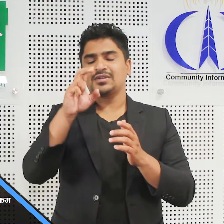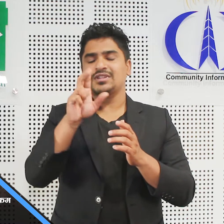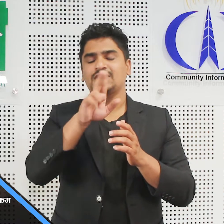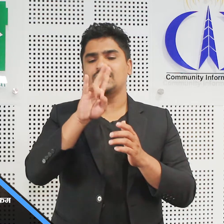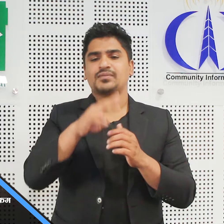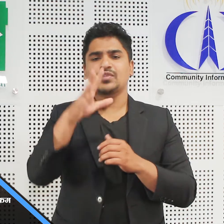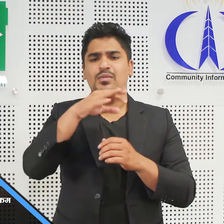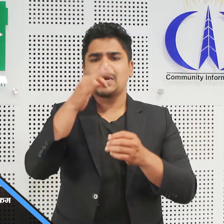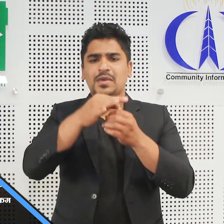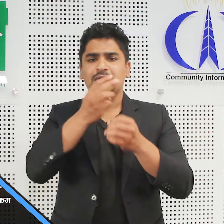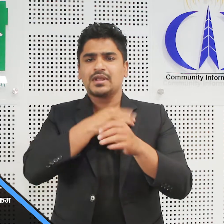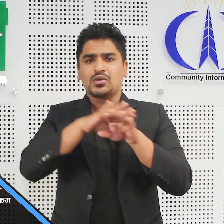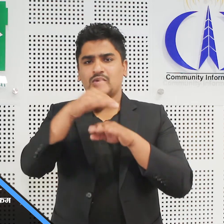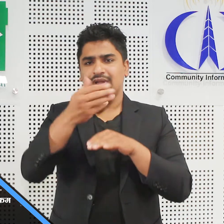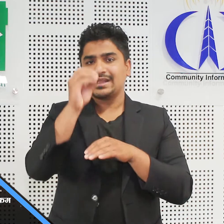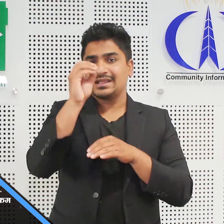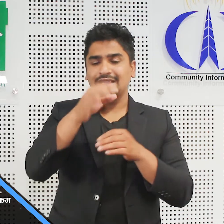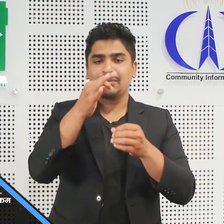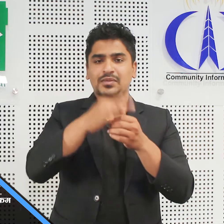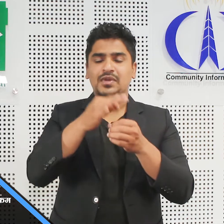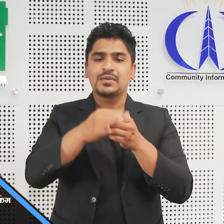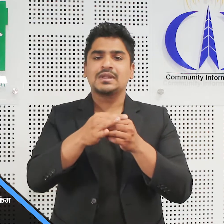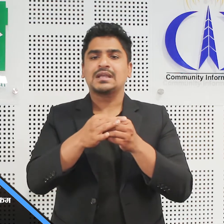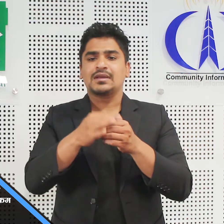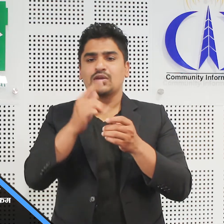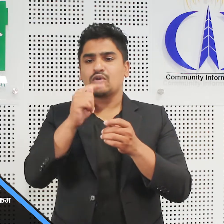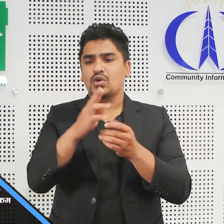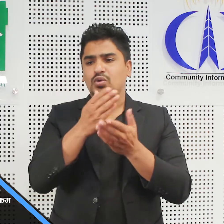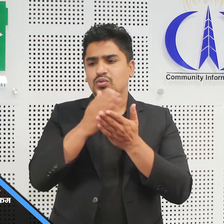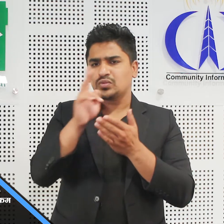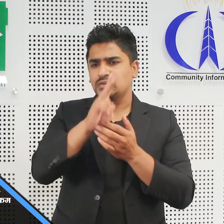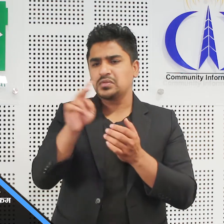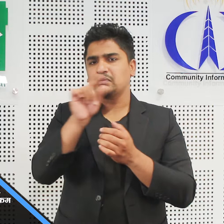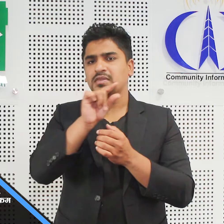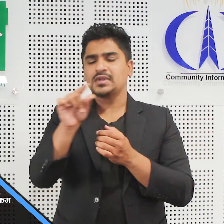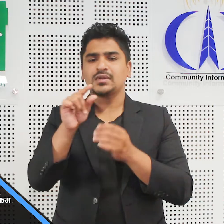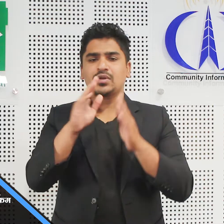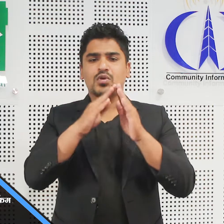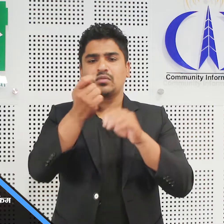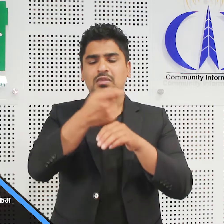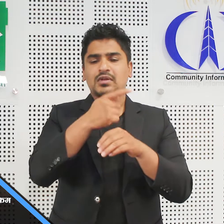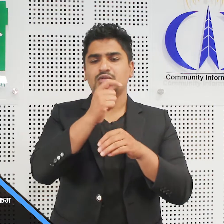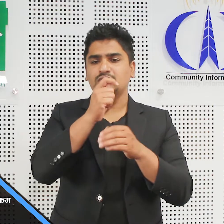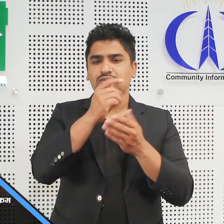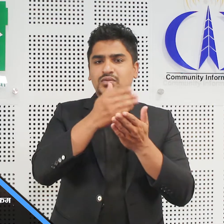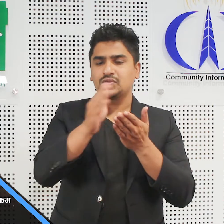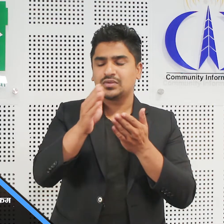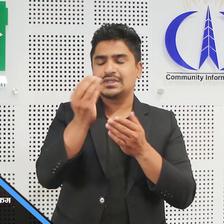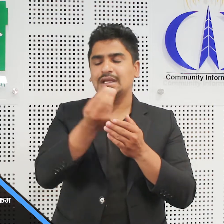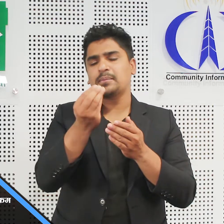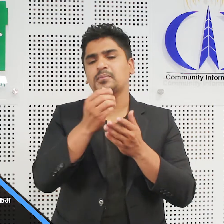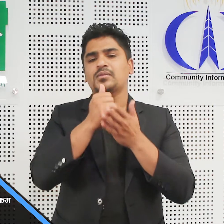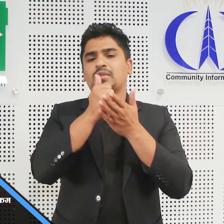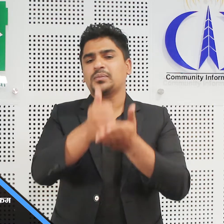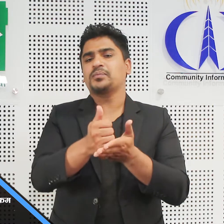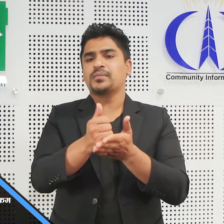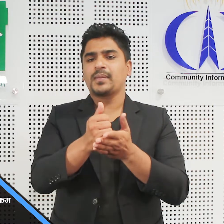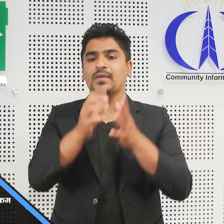दोलखाको भीमेश्वर नगरपालिकाको सूचना अधिकारी जगदीश अरियाल। सबै व्यवसायहरूलाई दिने व्यवसाय करमा छुट